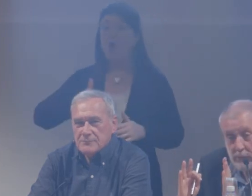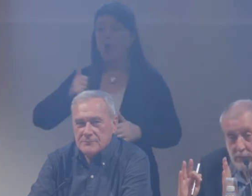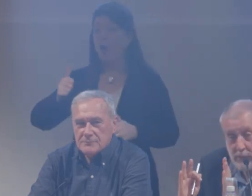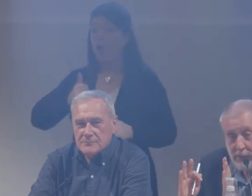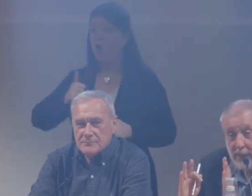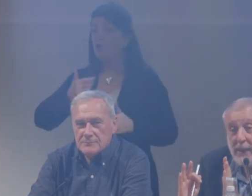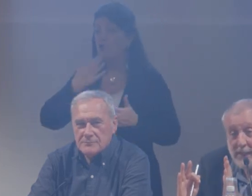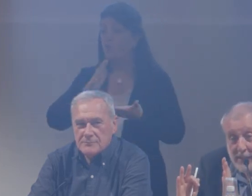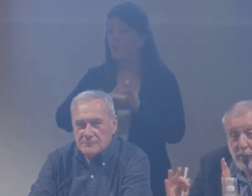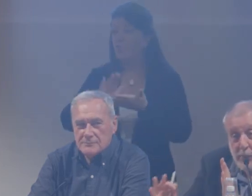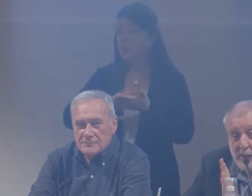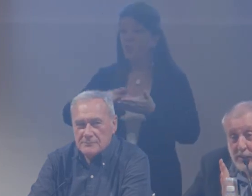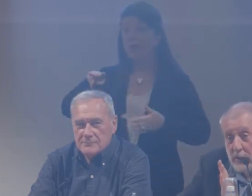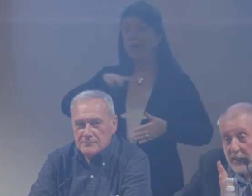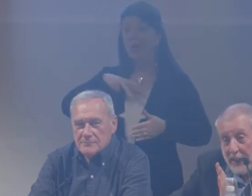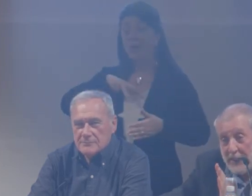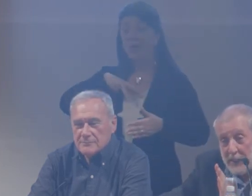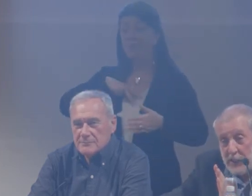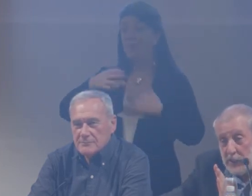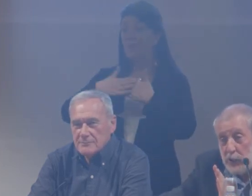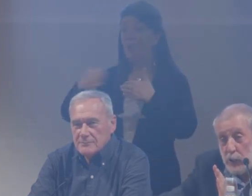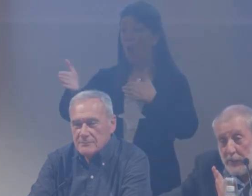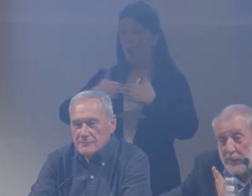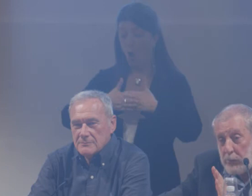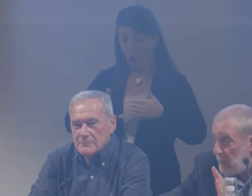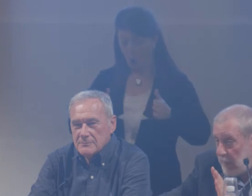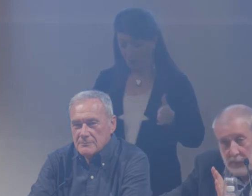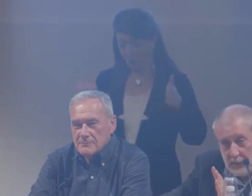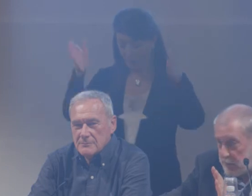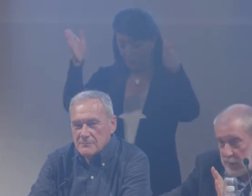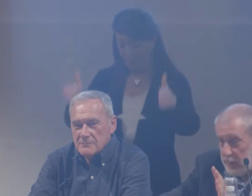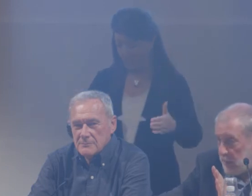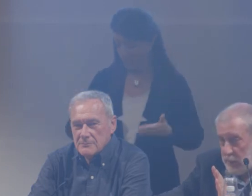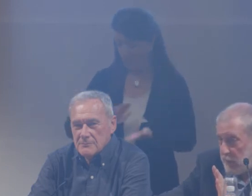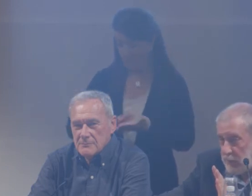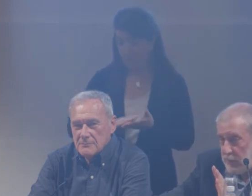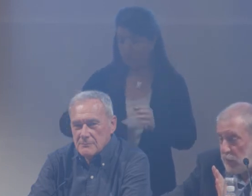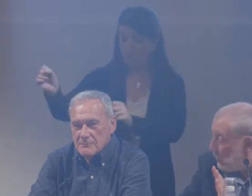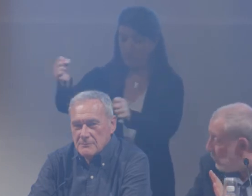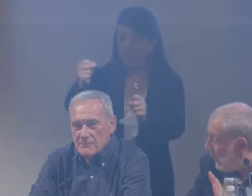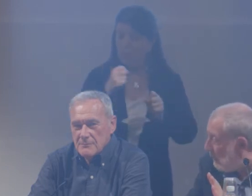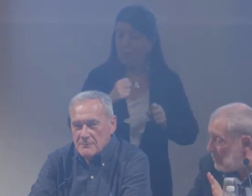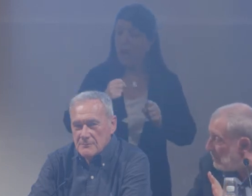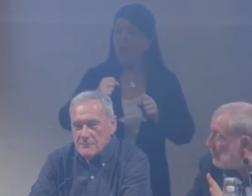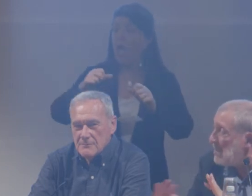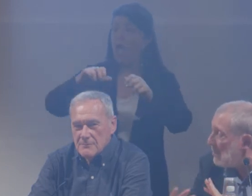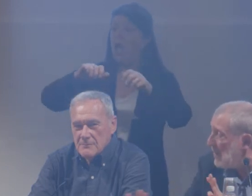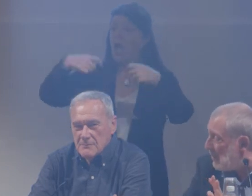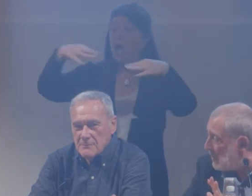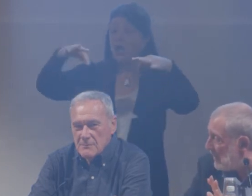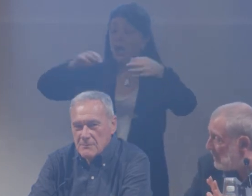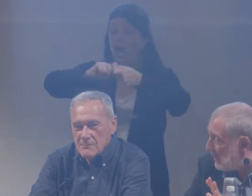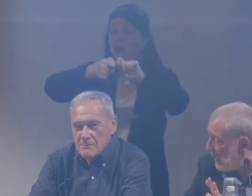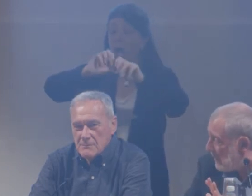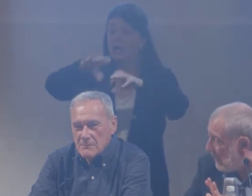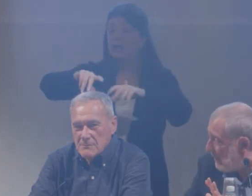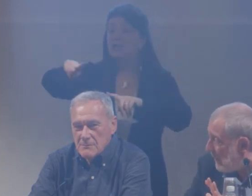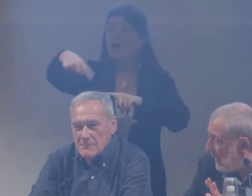Sì. Se c'era un pezzettino di carta di 5 metri più avanti, non si toccava, non si toccava, perché non era cosa che